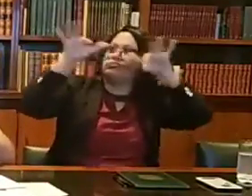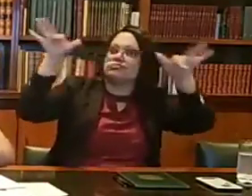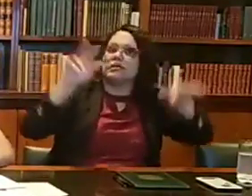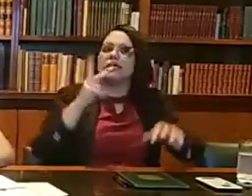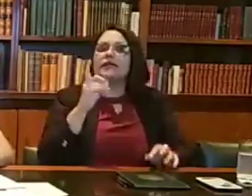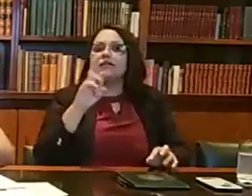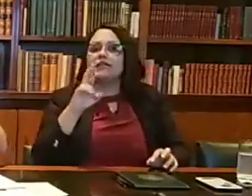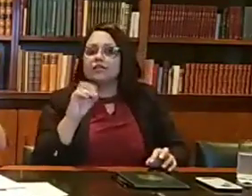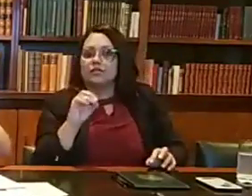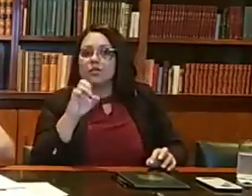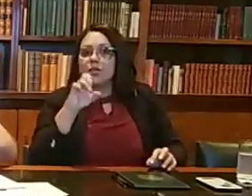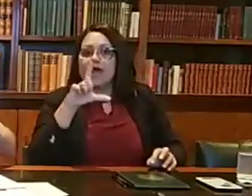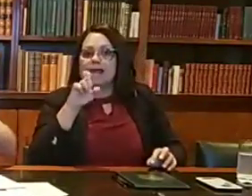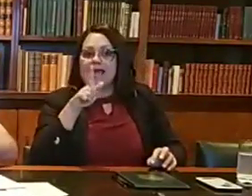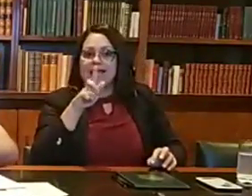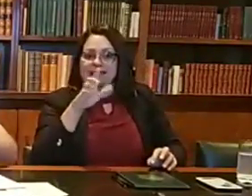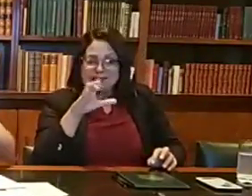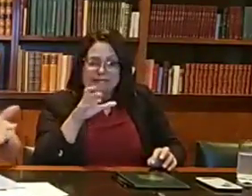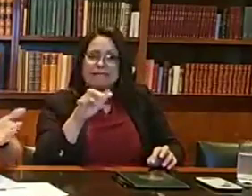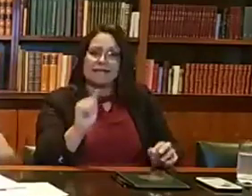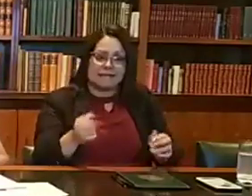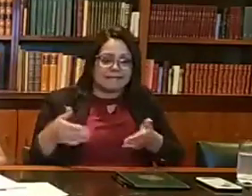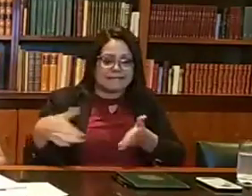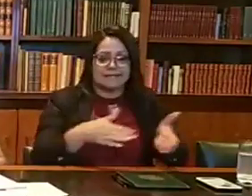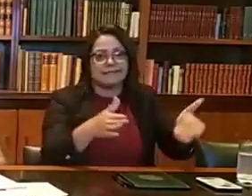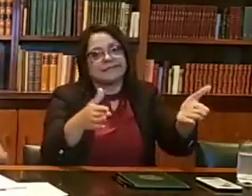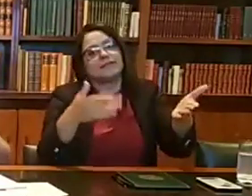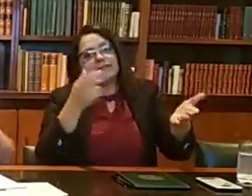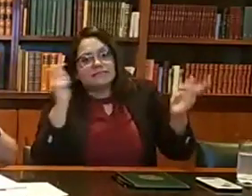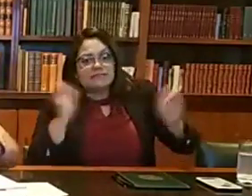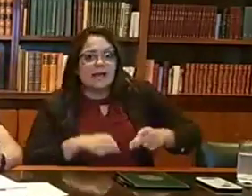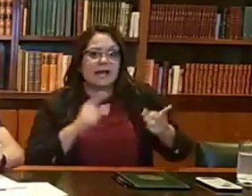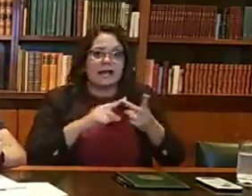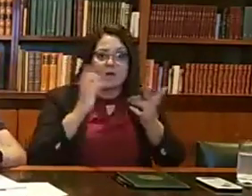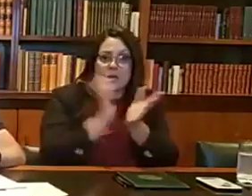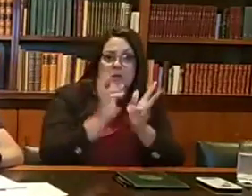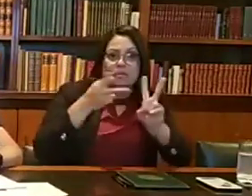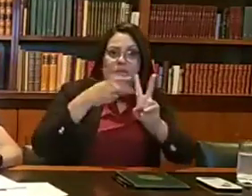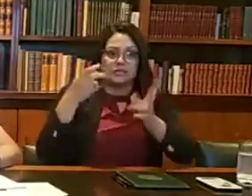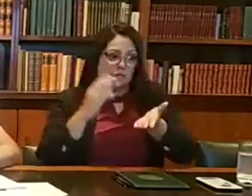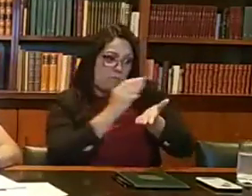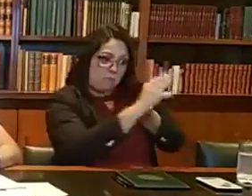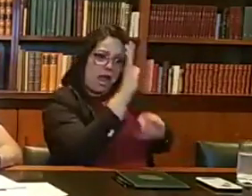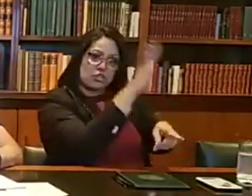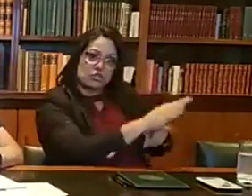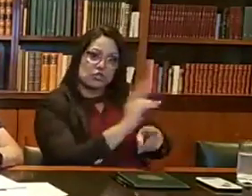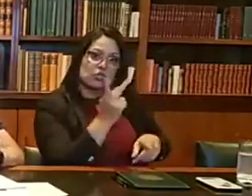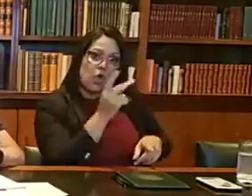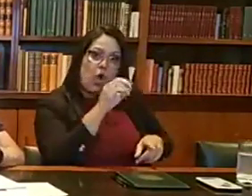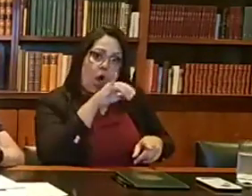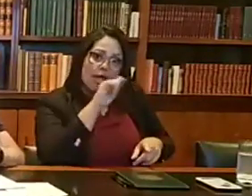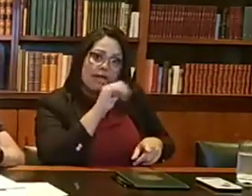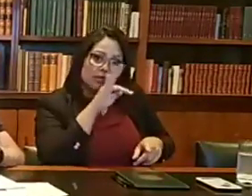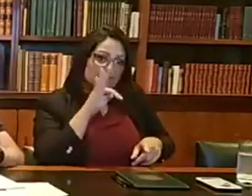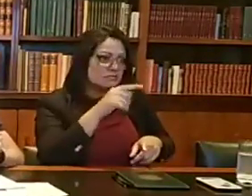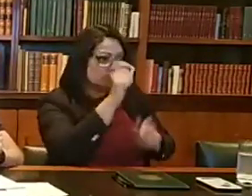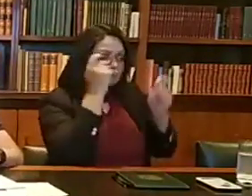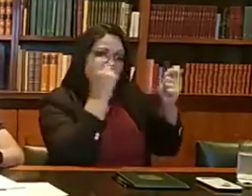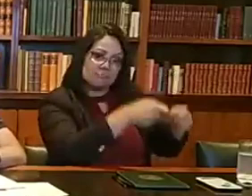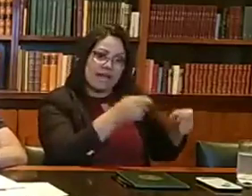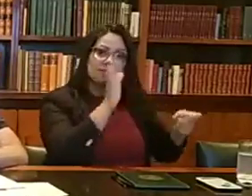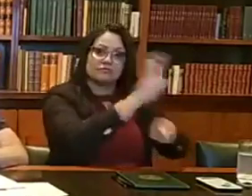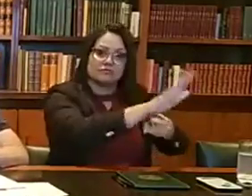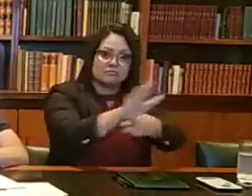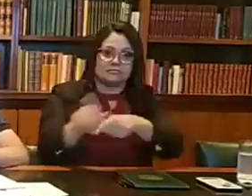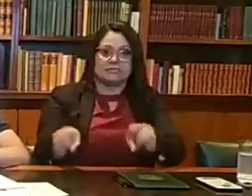todo e região. E o índio, né, a comunidade indígena, ganharia royalties em cima disso. Todo mundo estaria feliz. Você queria engrenar o quê em cima de Miami aqui? O